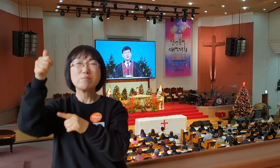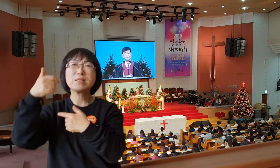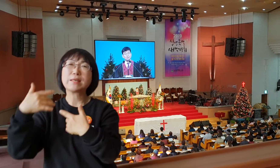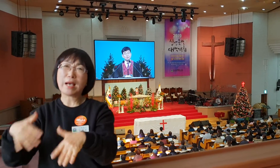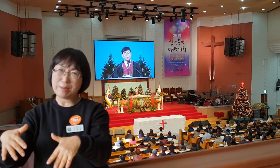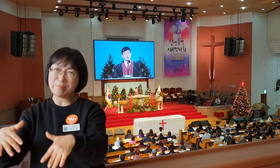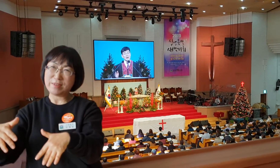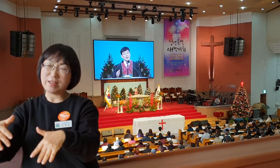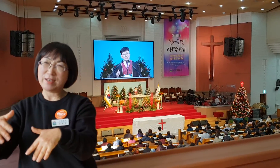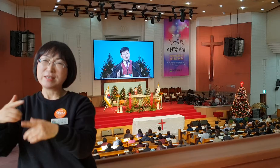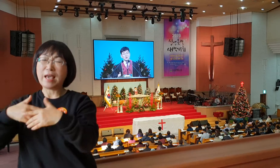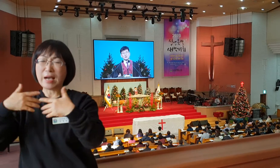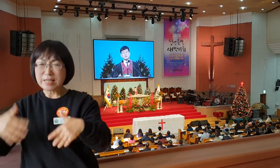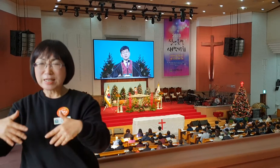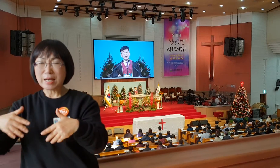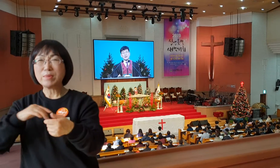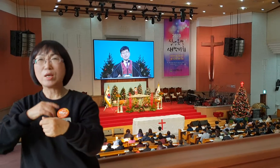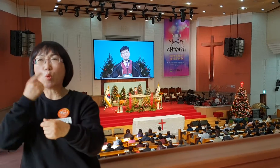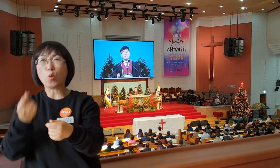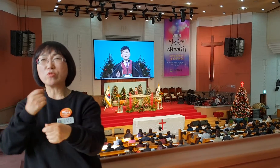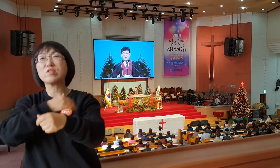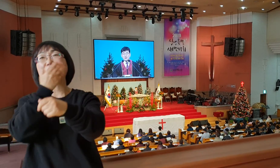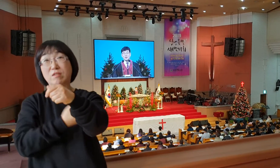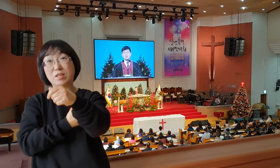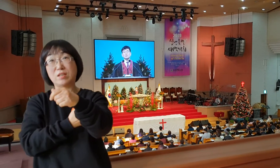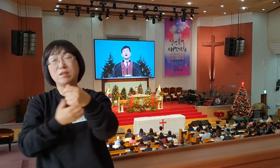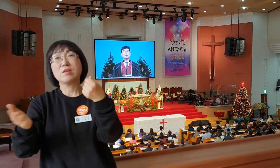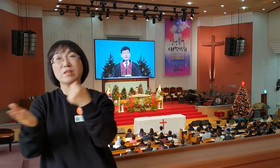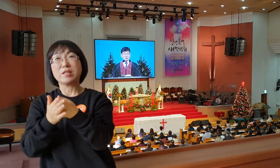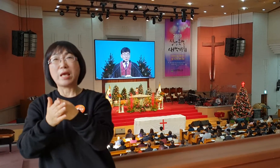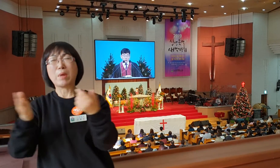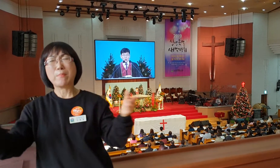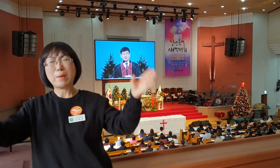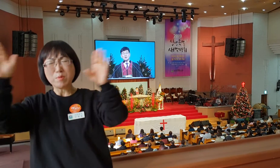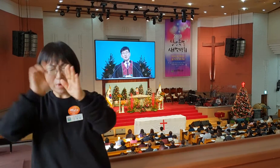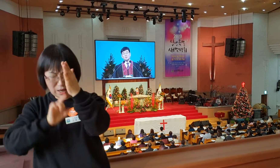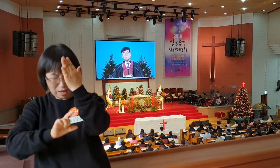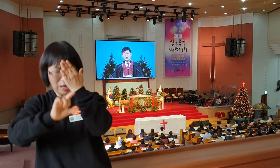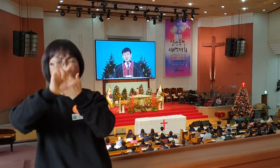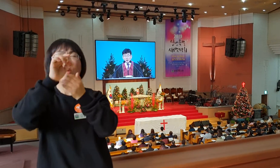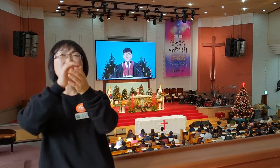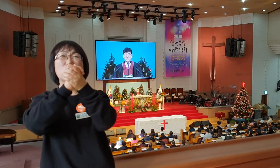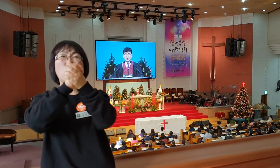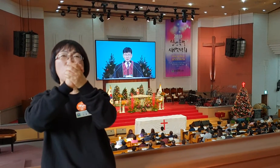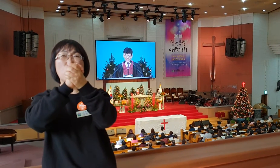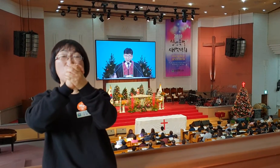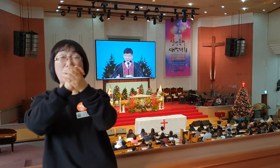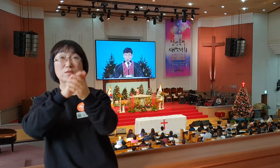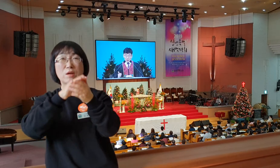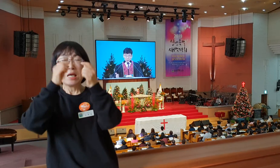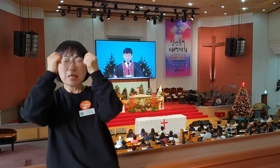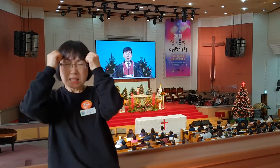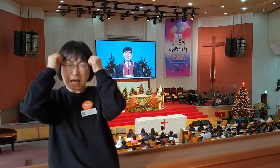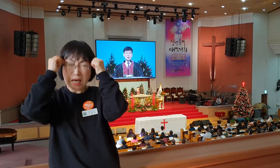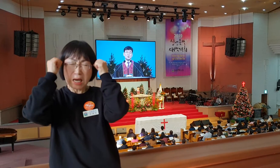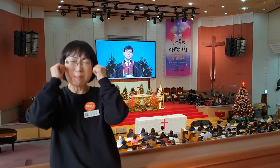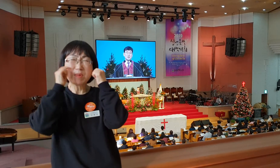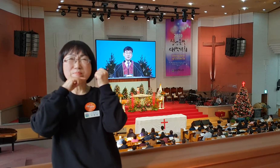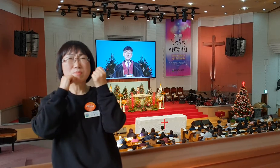약함이에요 약함이 능력이십니다 그러니 밤이 맞도록 기도하시는 거예요 그러니 땀방울이